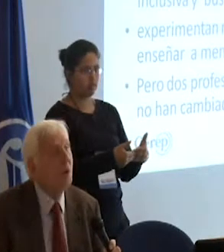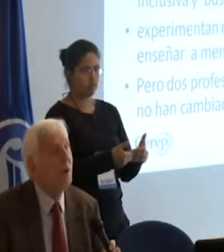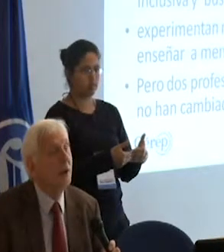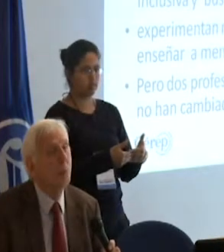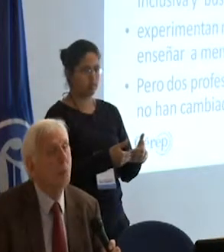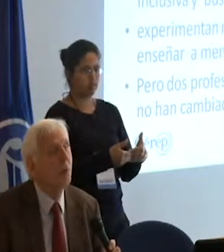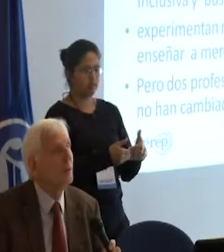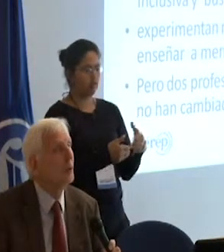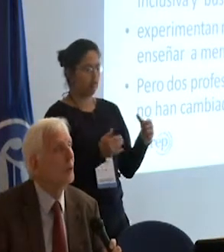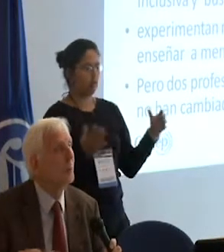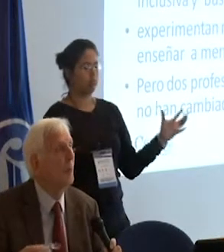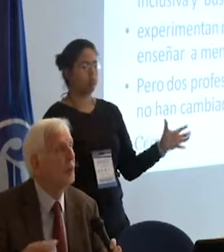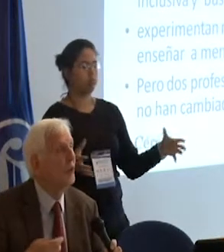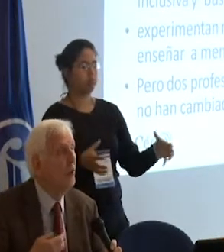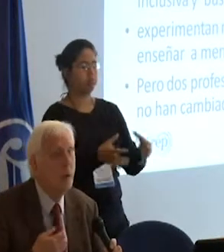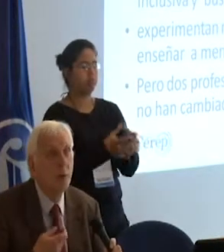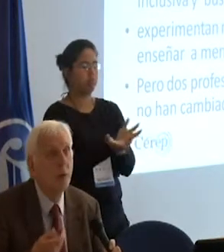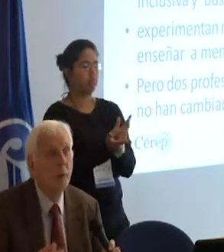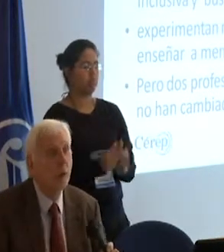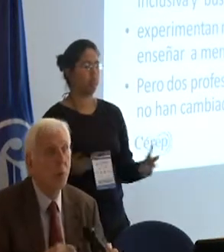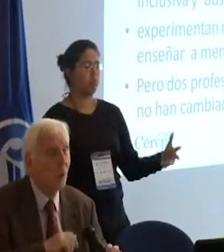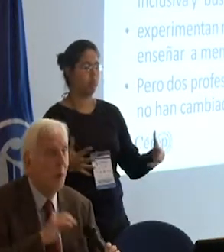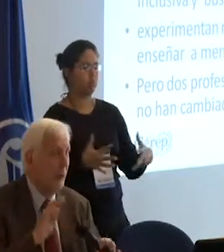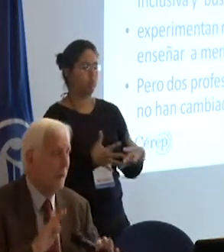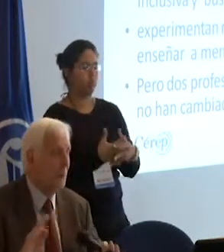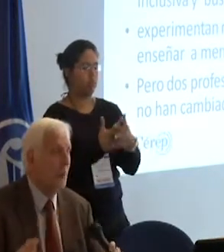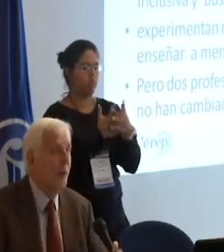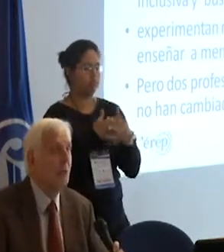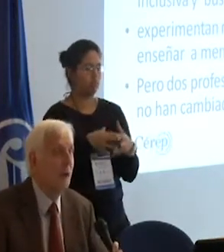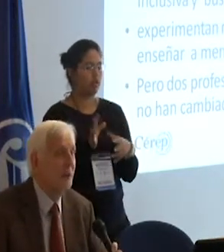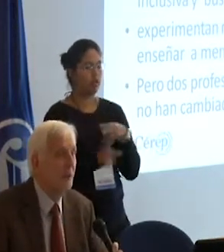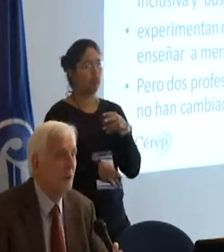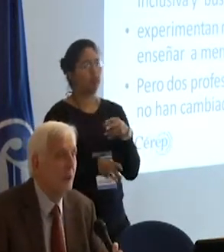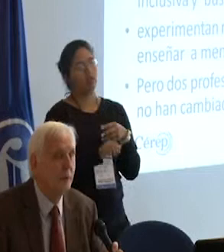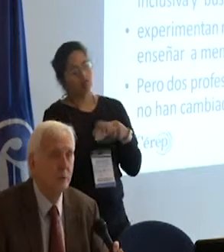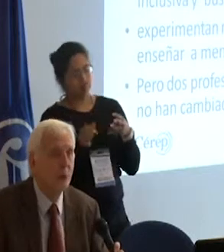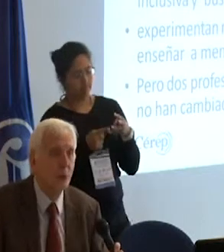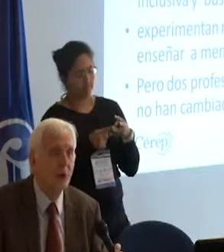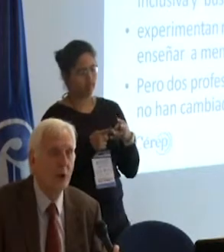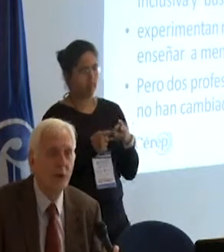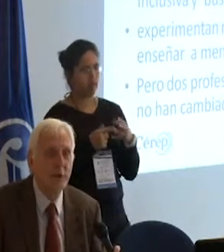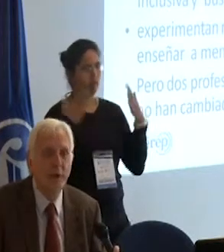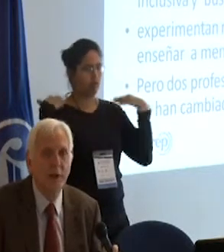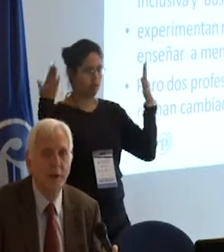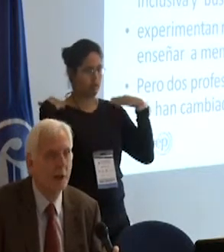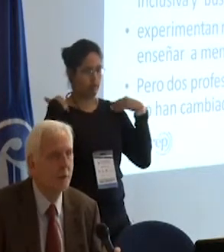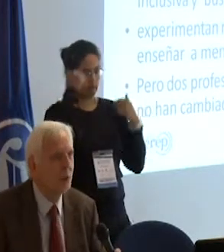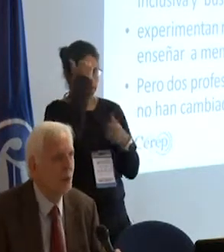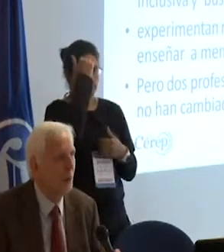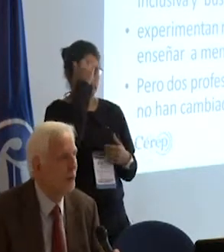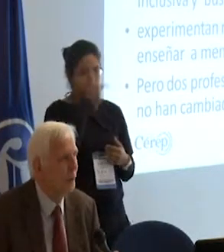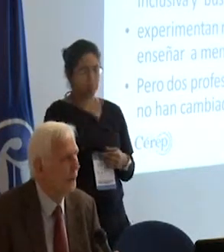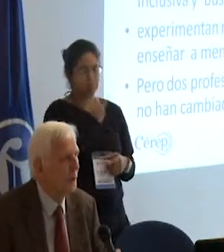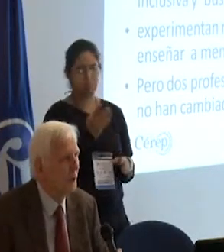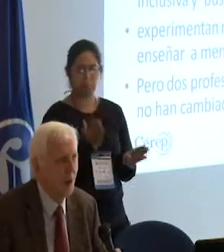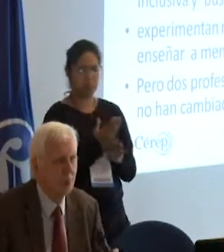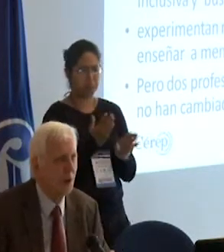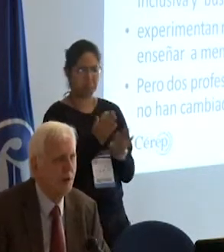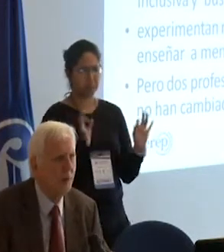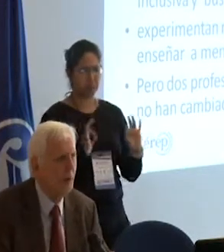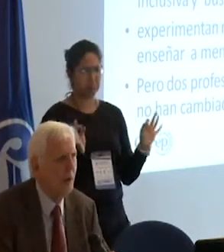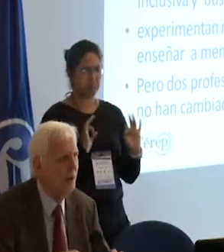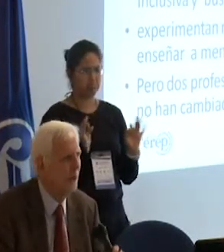en la masa, en el grupo. Y el profesor de educación física dice que no hay problema